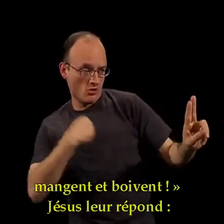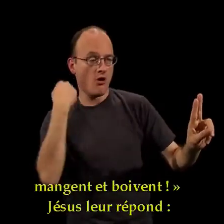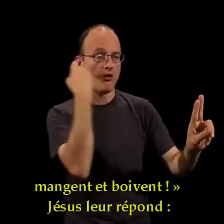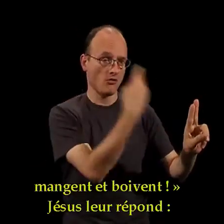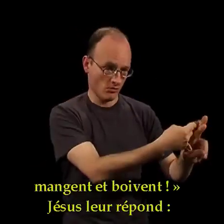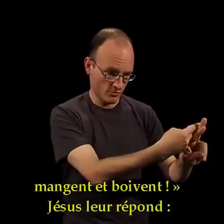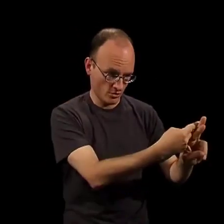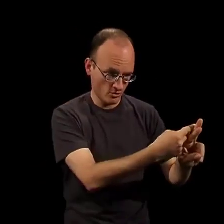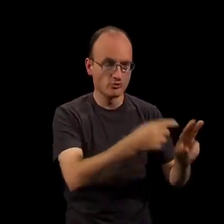Jésus leur répond: